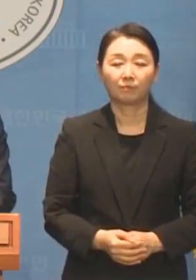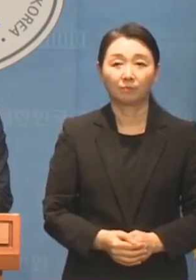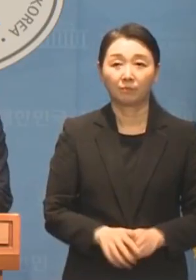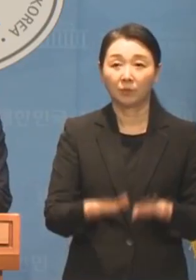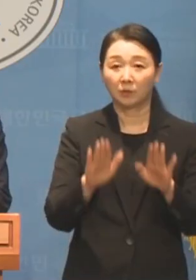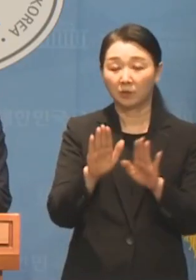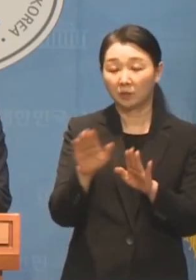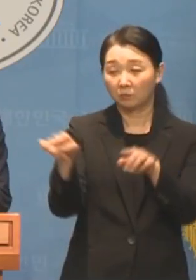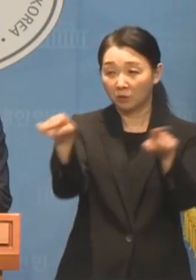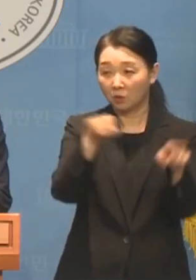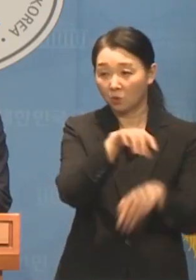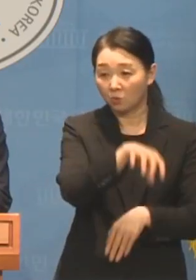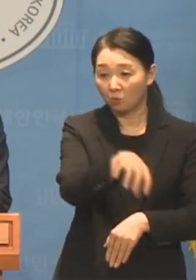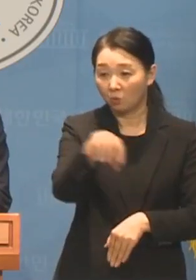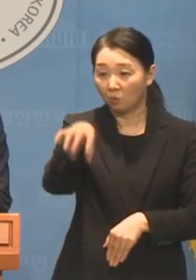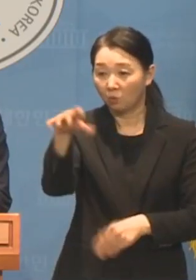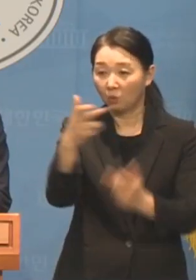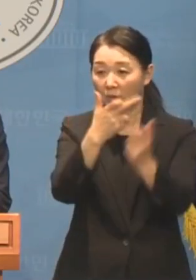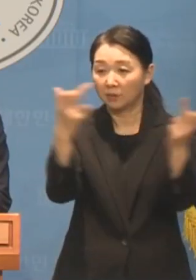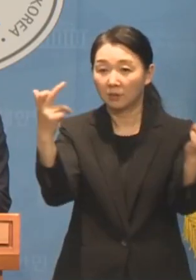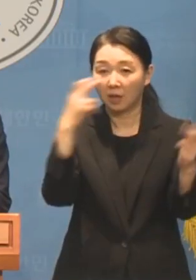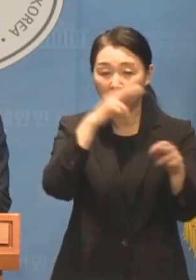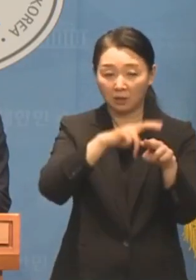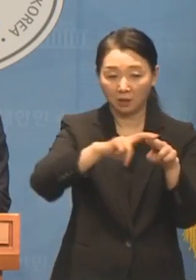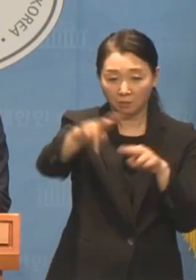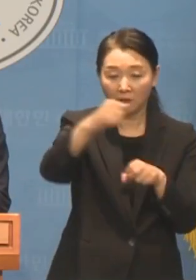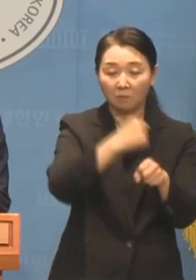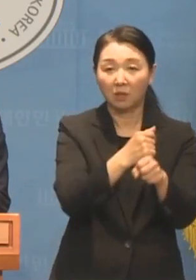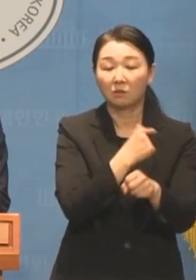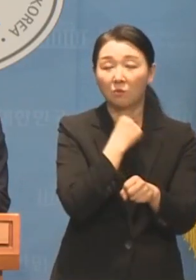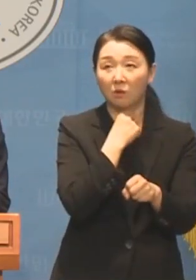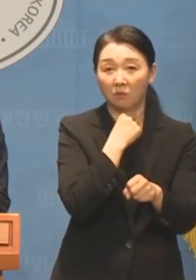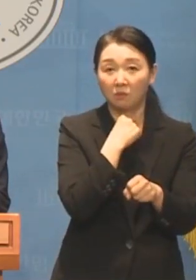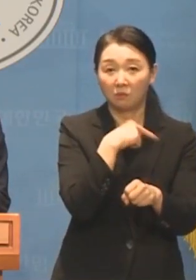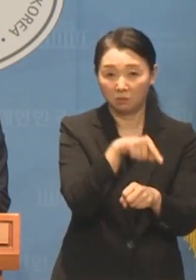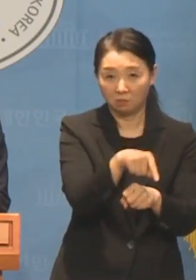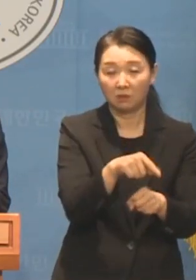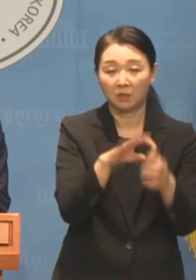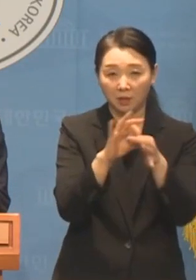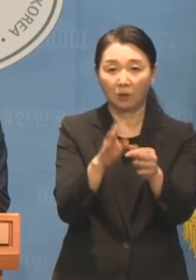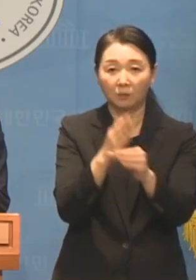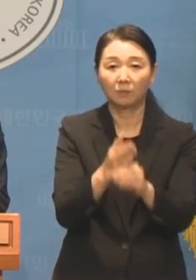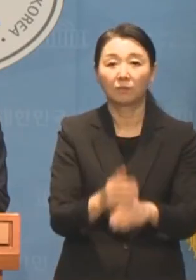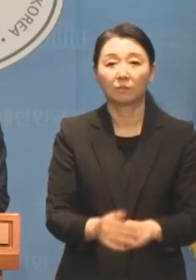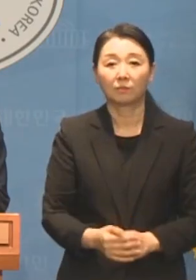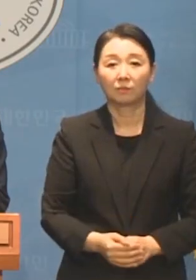현재 전국 곳곳의 산에서 케이블카를 설치하려는 시도가 이어지고 있습니다.